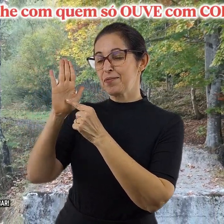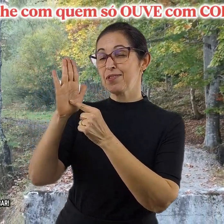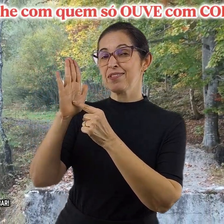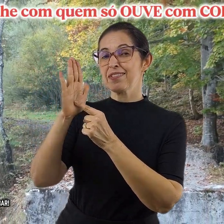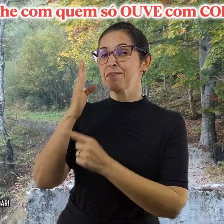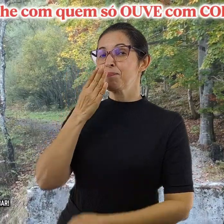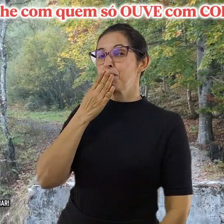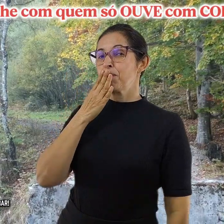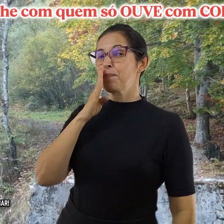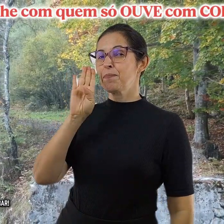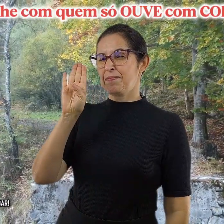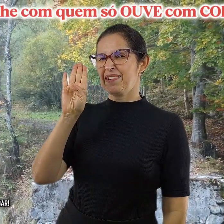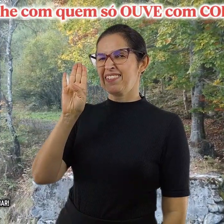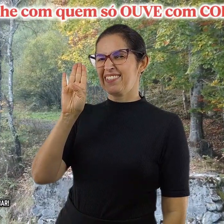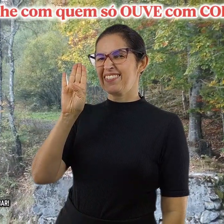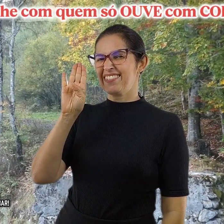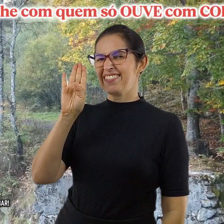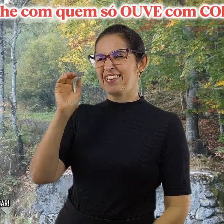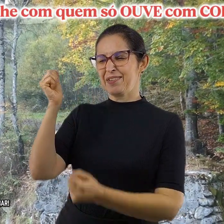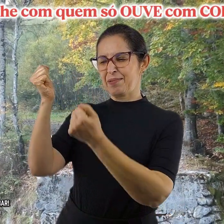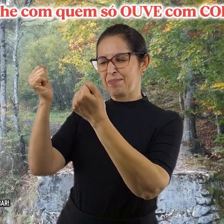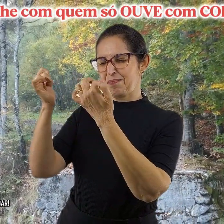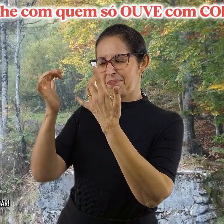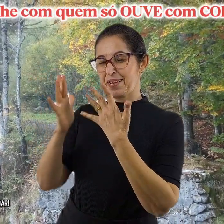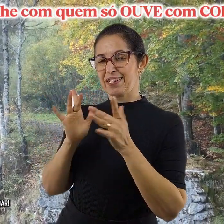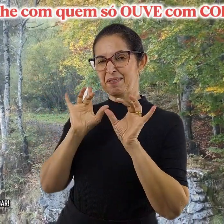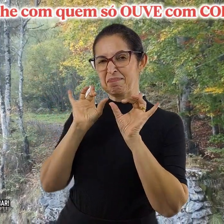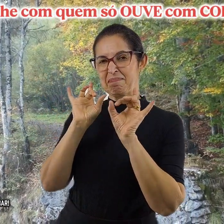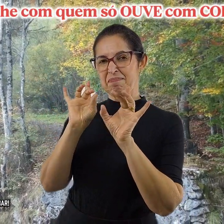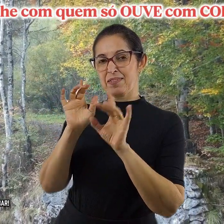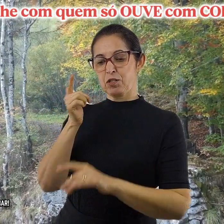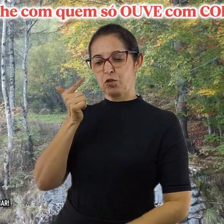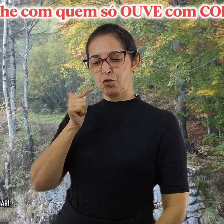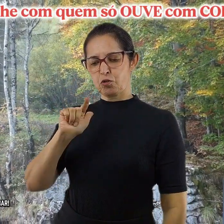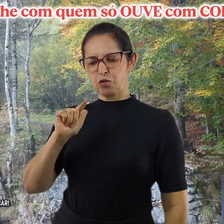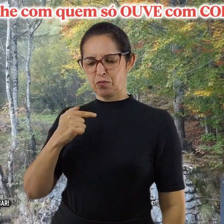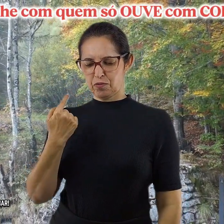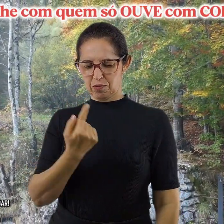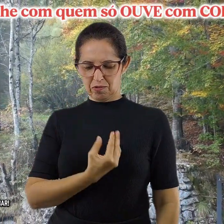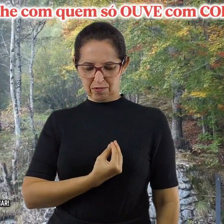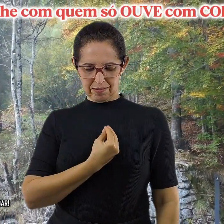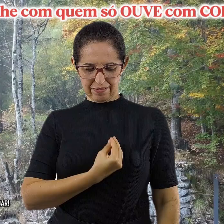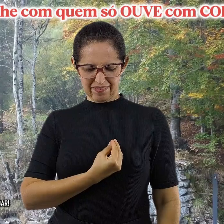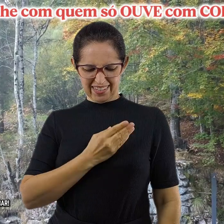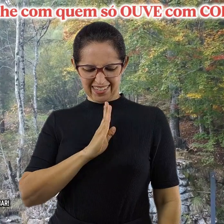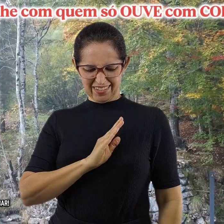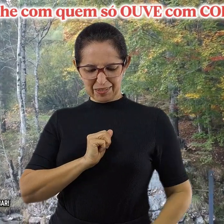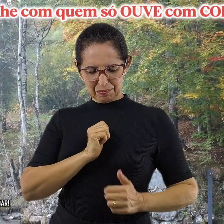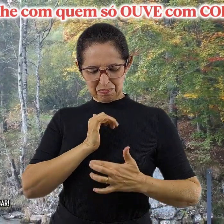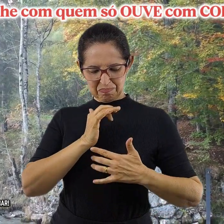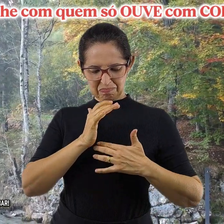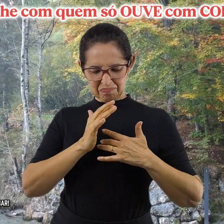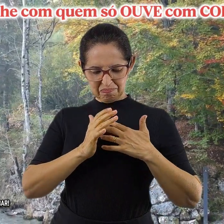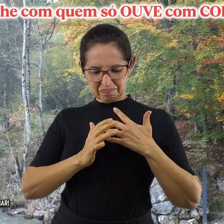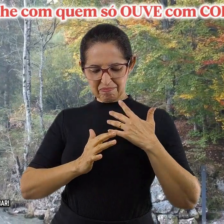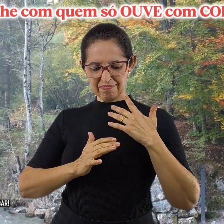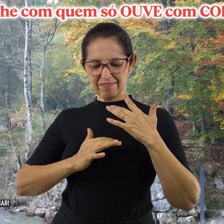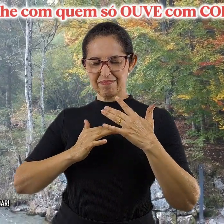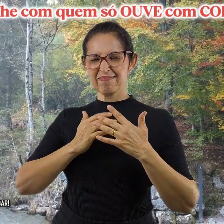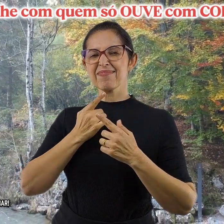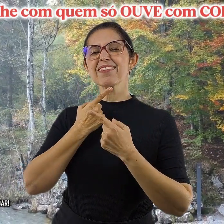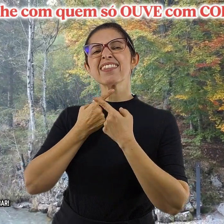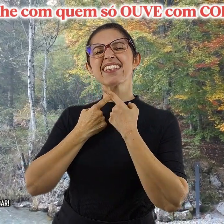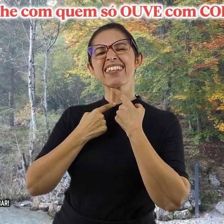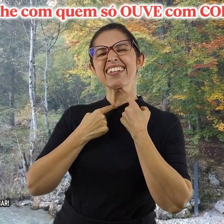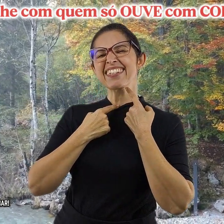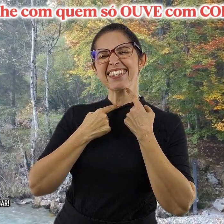bênção especial de renovo para os nossos corações, no teu